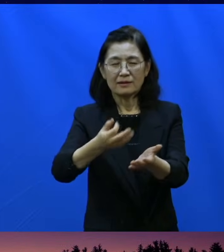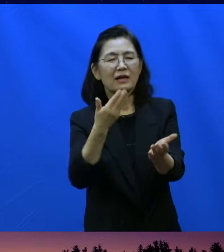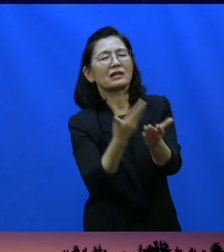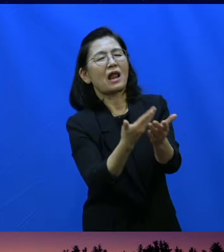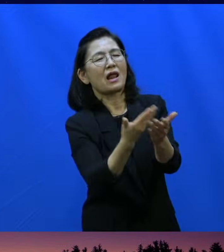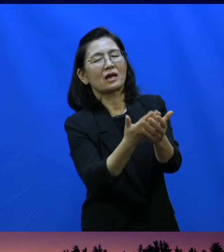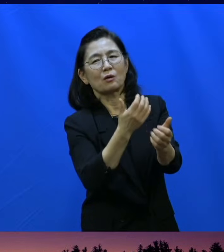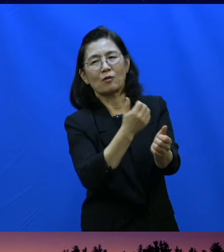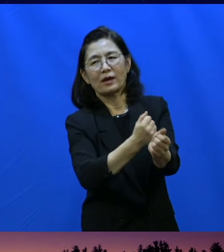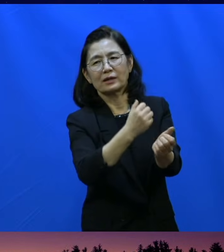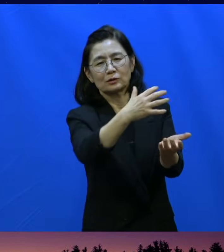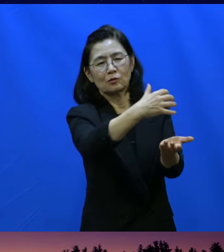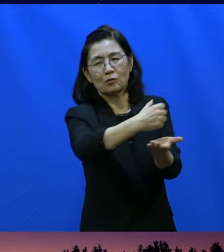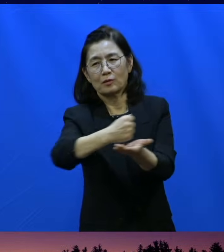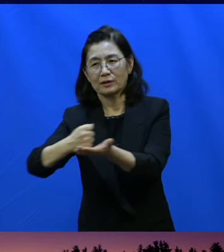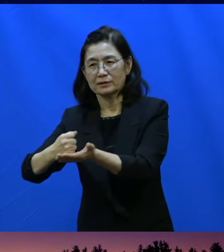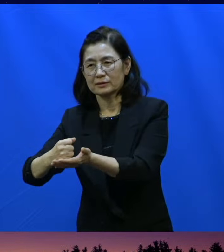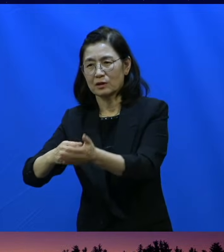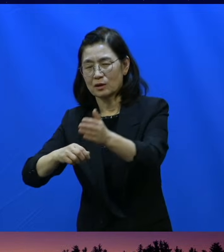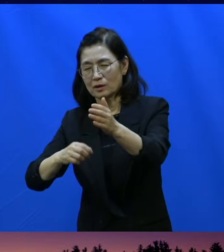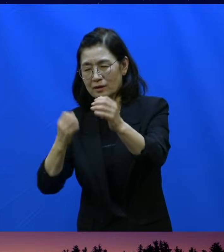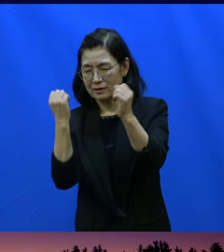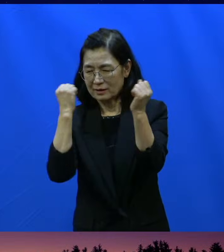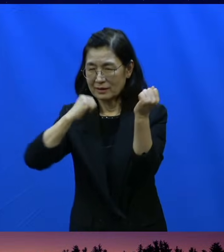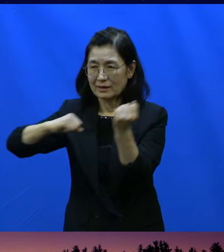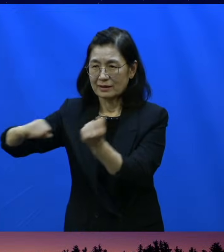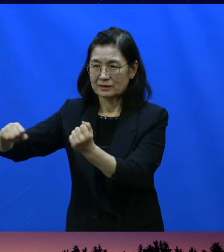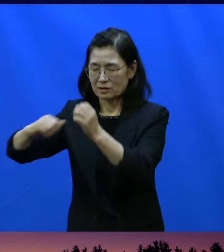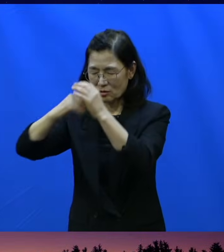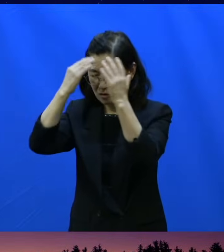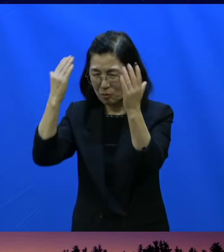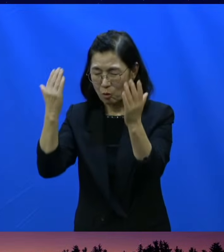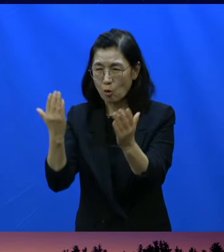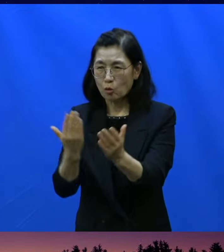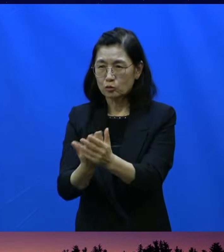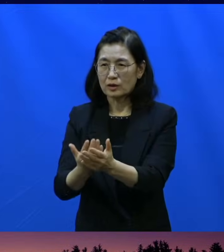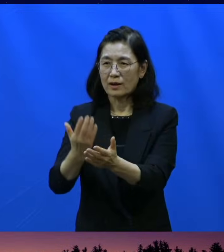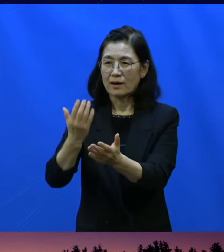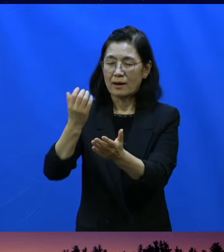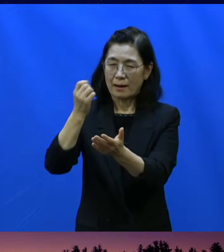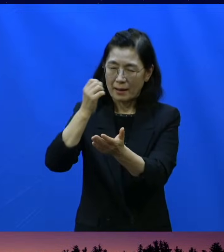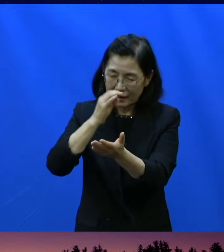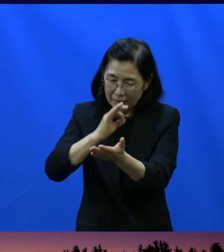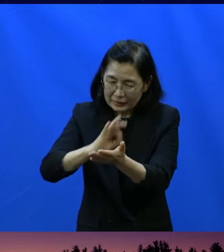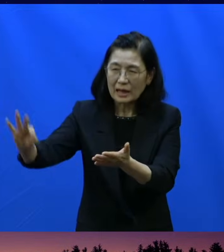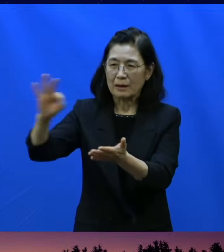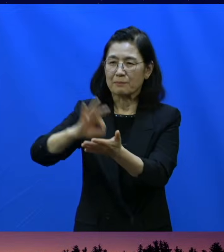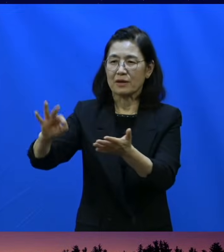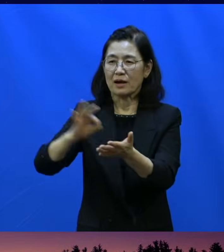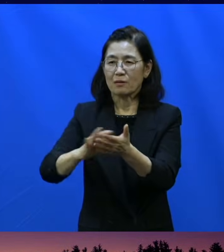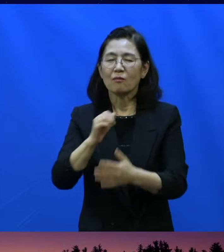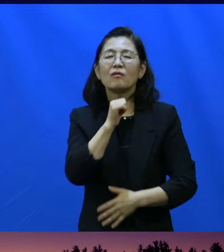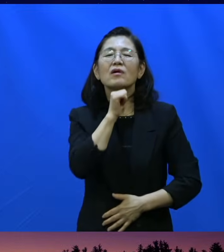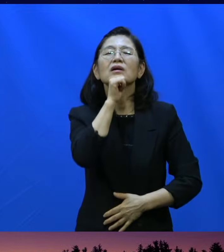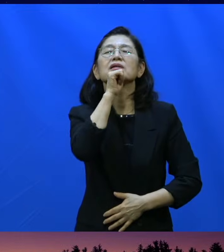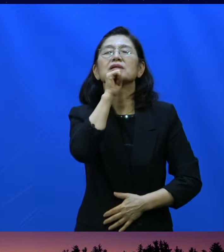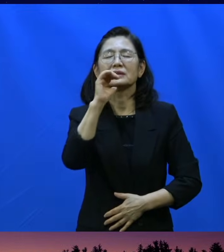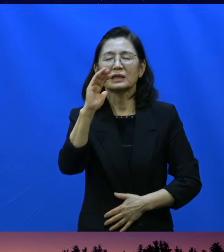가고 다 말아먹고 만신창이가 돼서 돌아왔잖아요. 거지가 돼가지고, 상거지가 돼가지고.